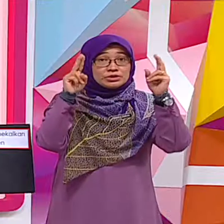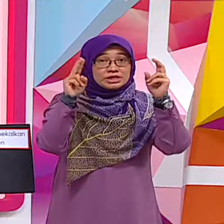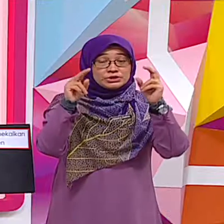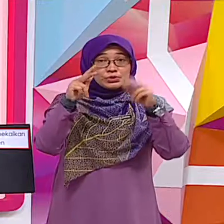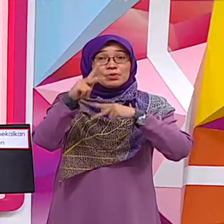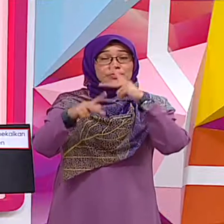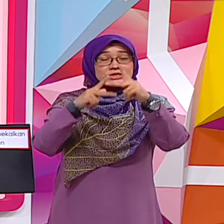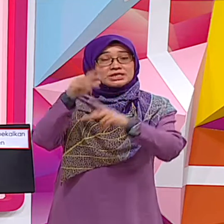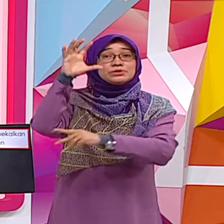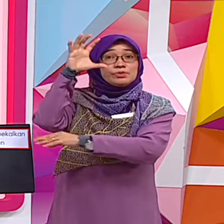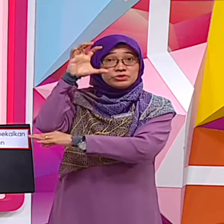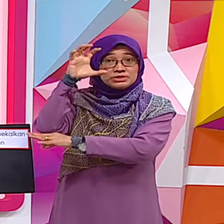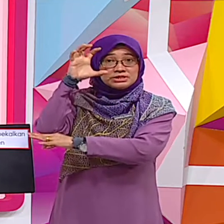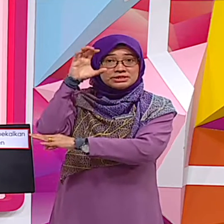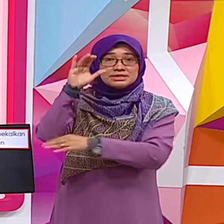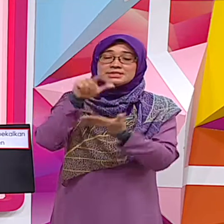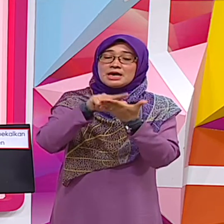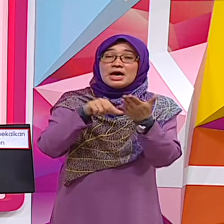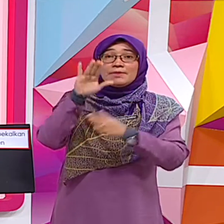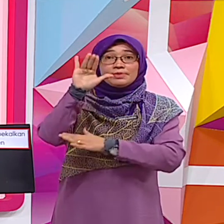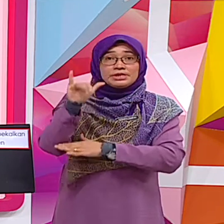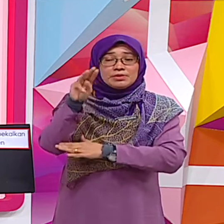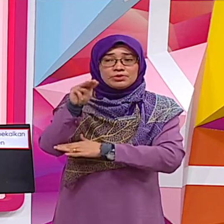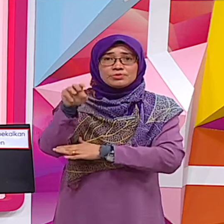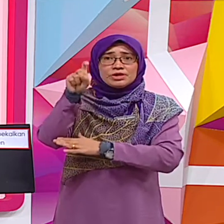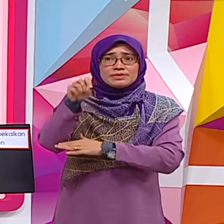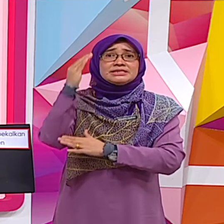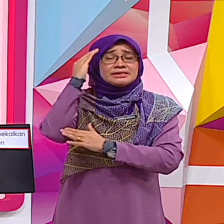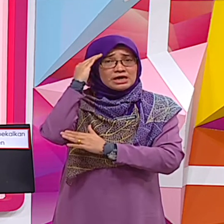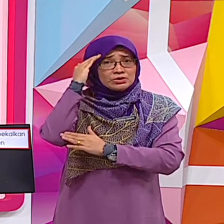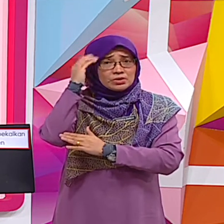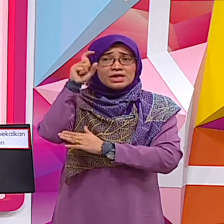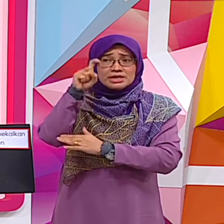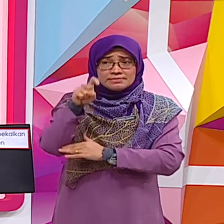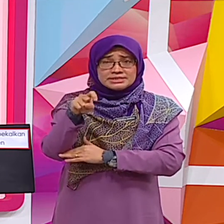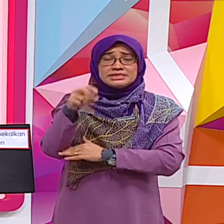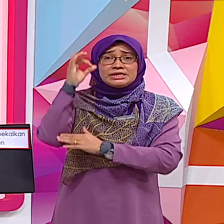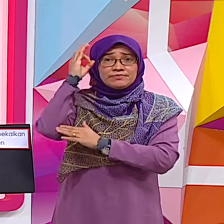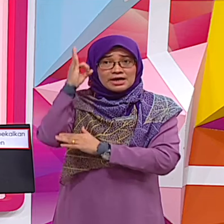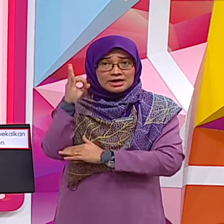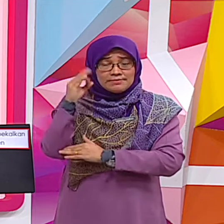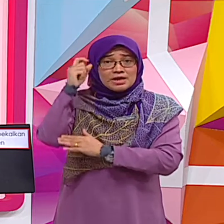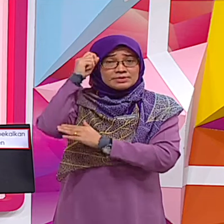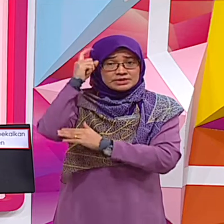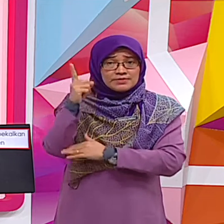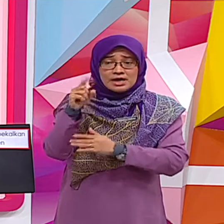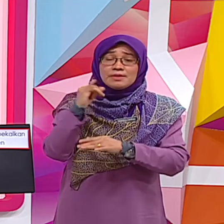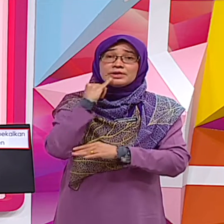tajuk proses fotosintesis Apa yang murid-murid mesti tahu dan mesti faham mesti faham